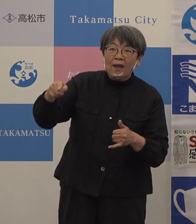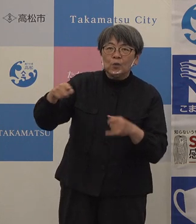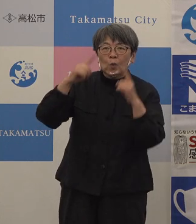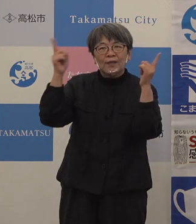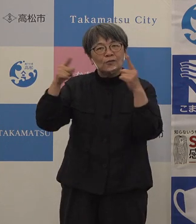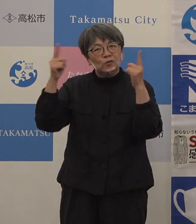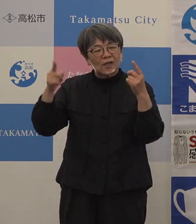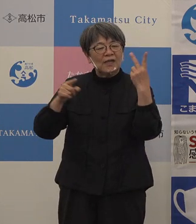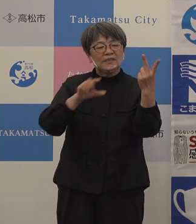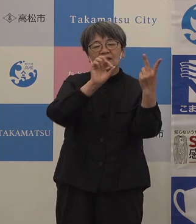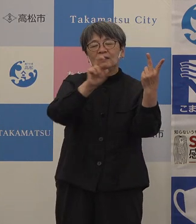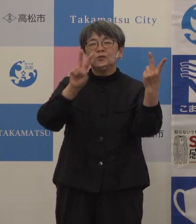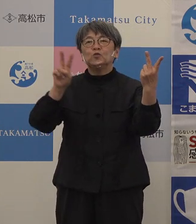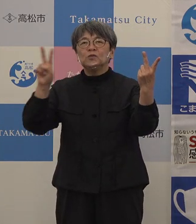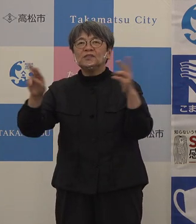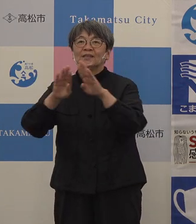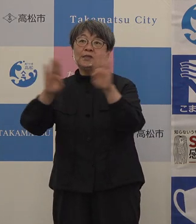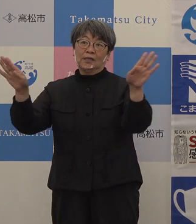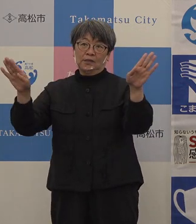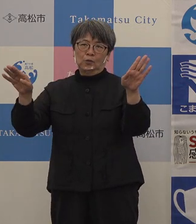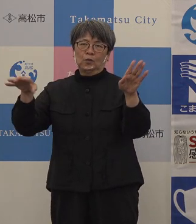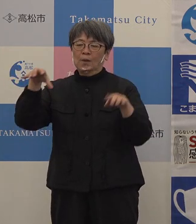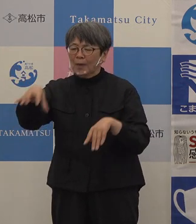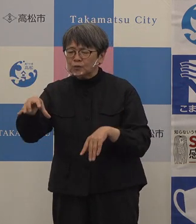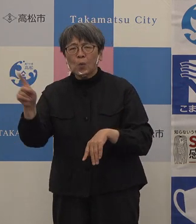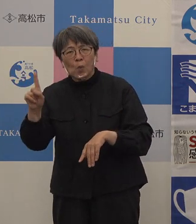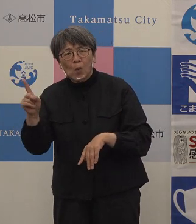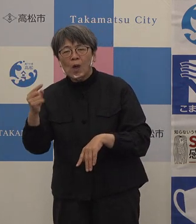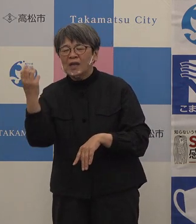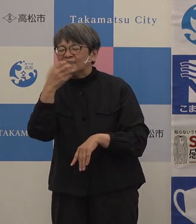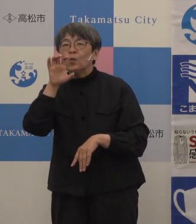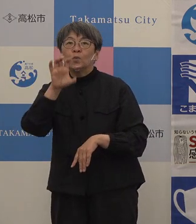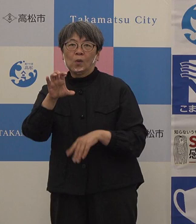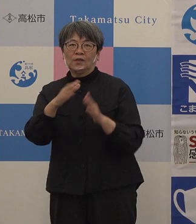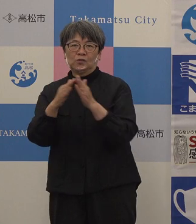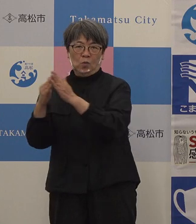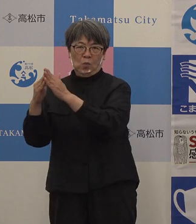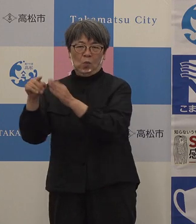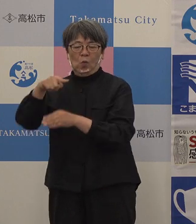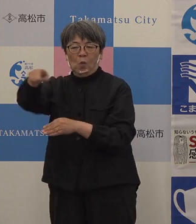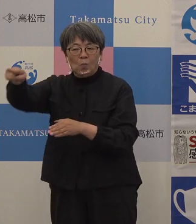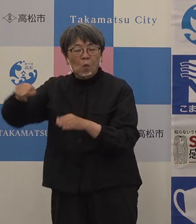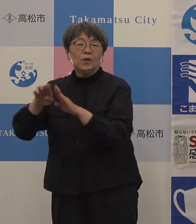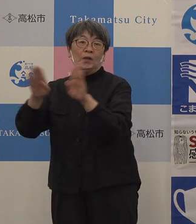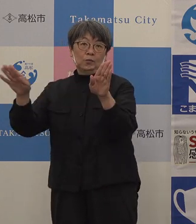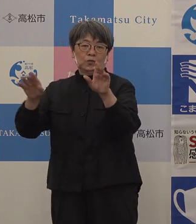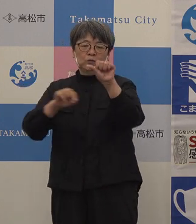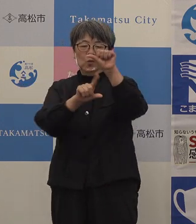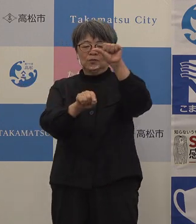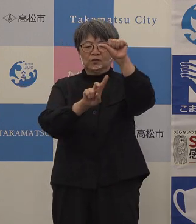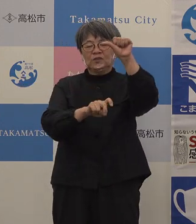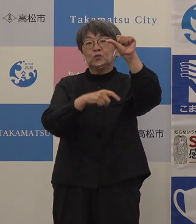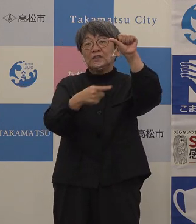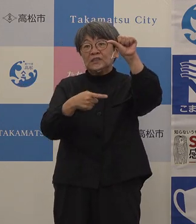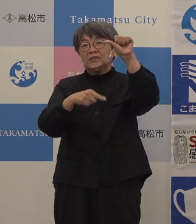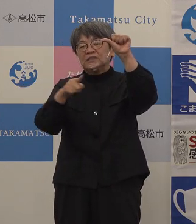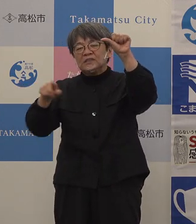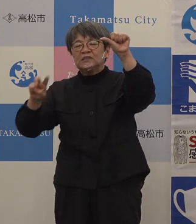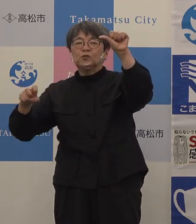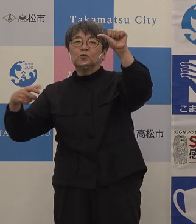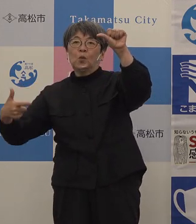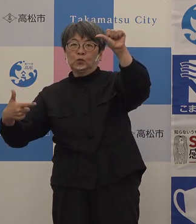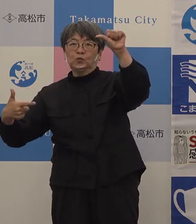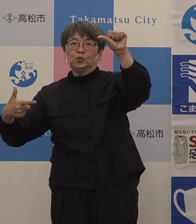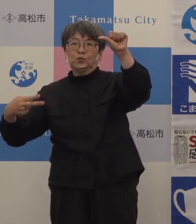川県下で開催されまして、塩の江町エリアでの作品展開、5月の21から6月26と聞いております